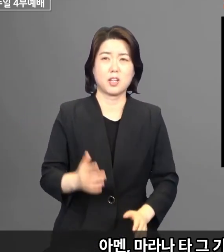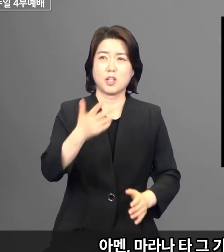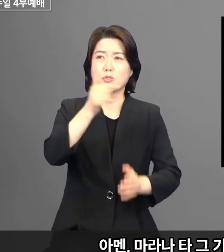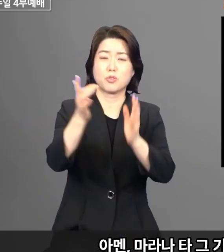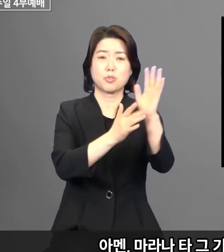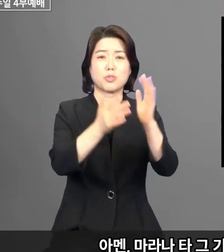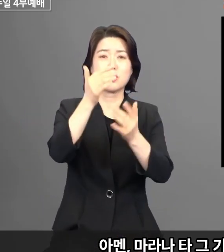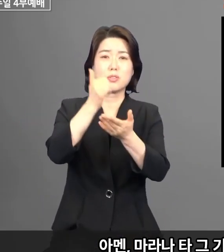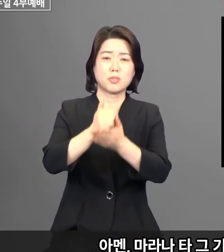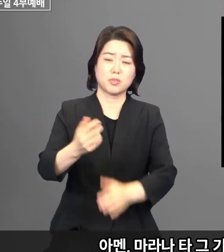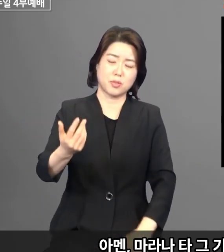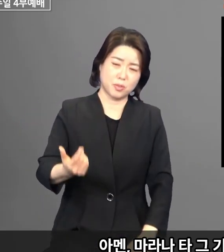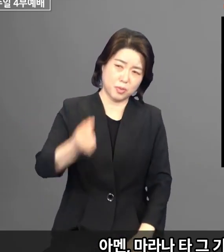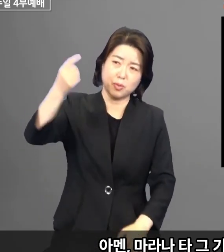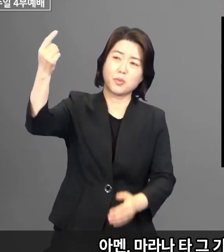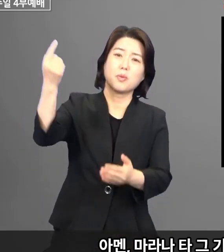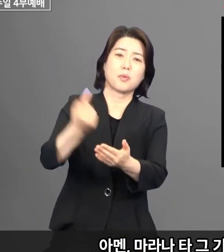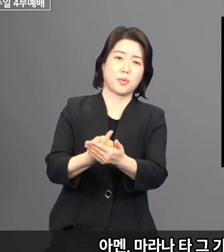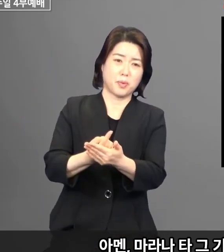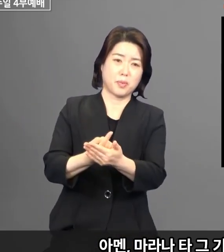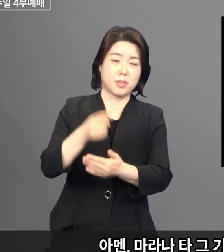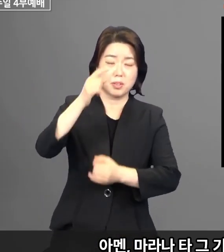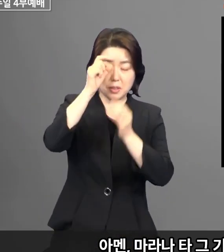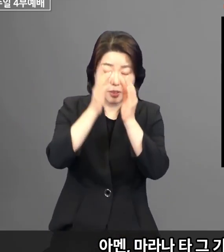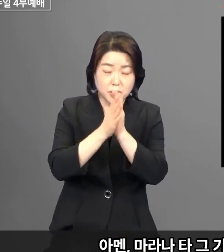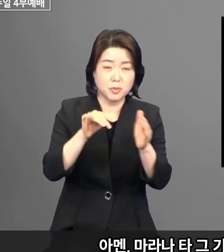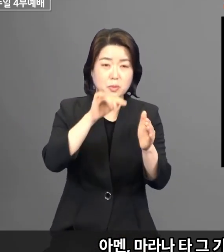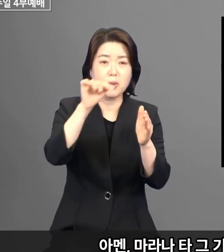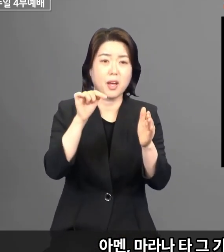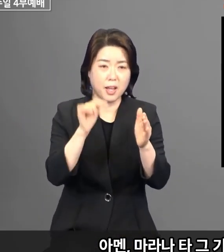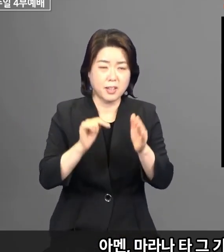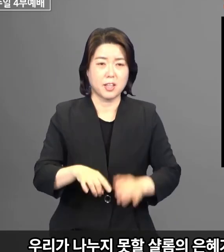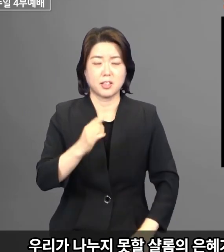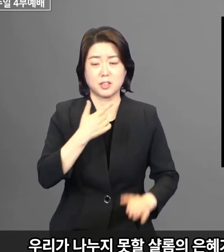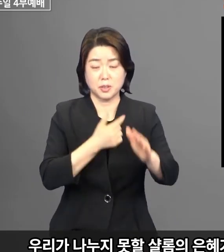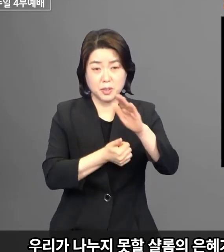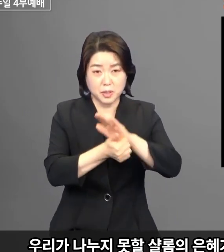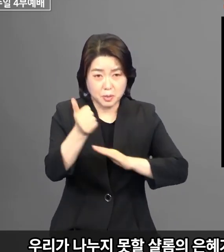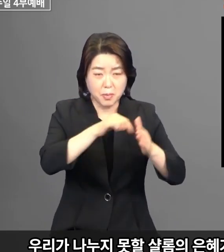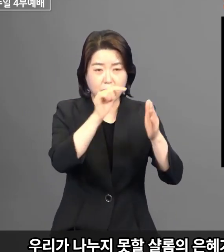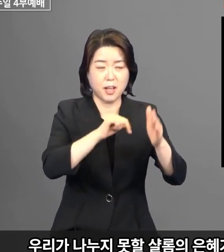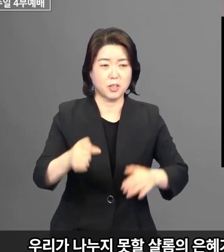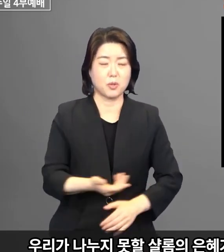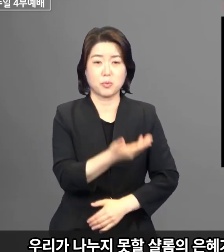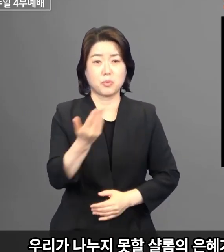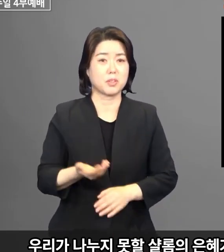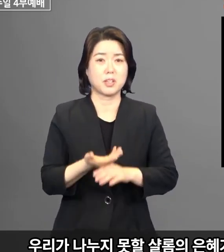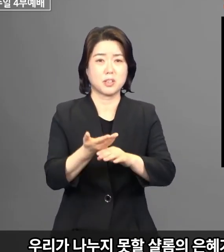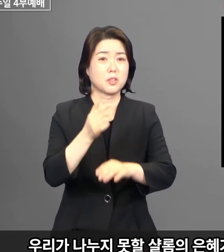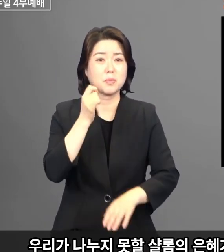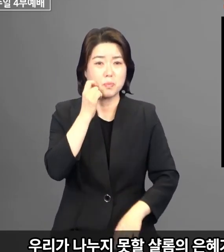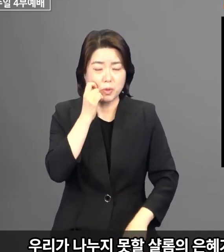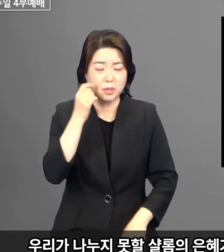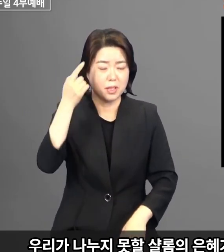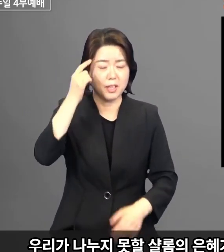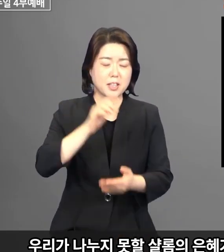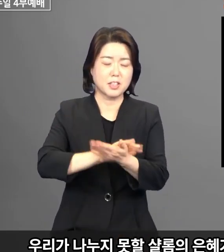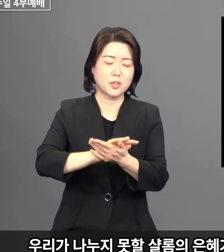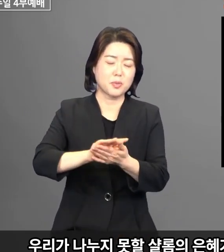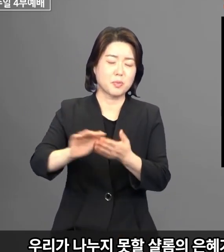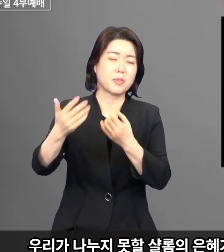마라나. 다 그 기도 안에, 그 희망 안에 우리가 나누지 못할 샬롬의 은혜가